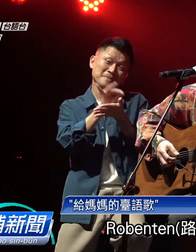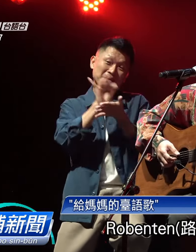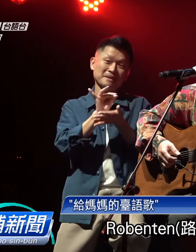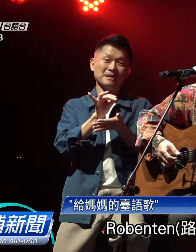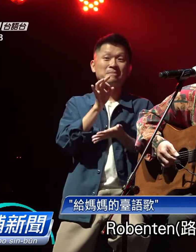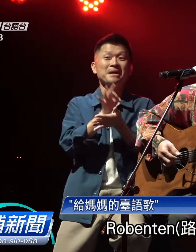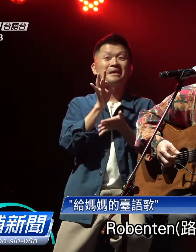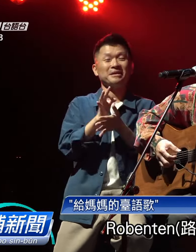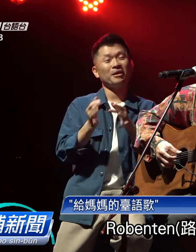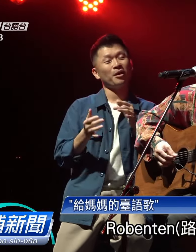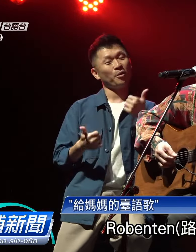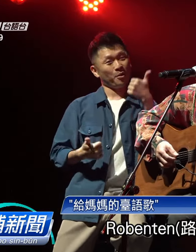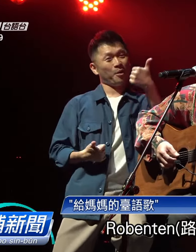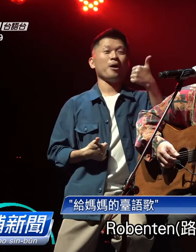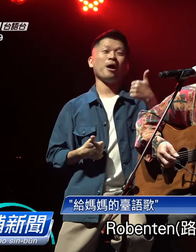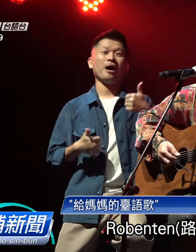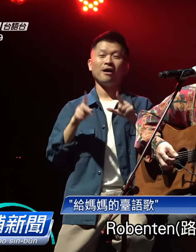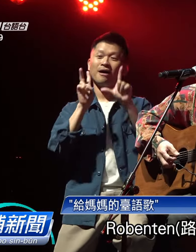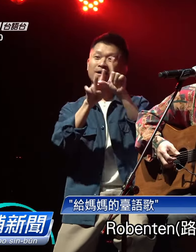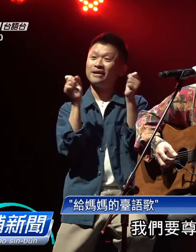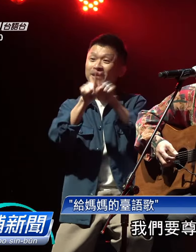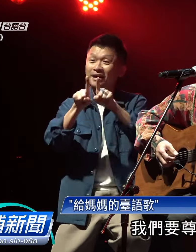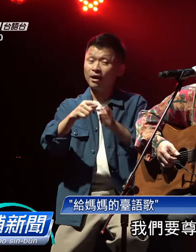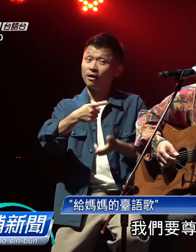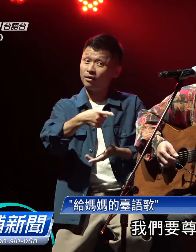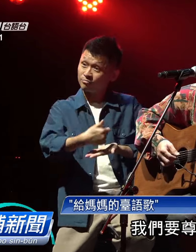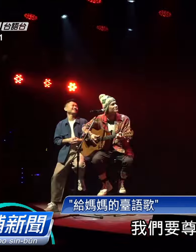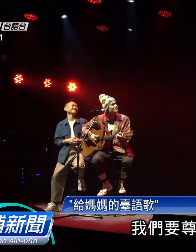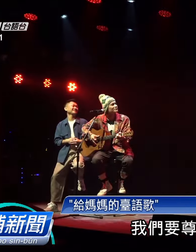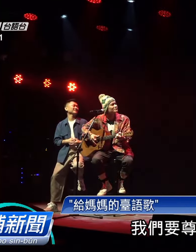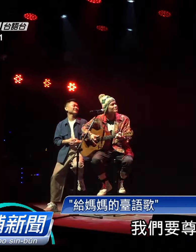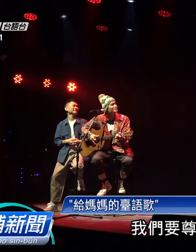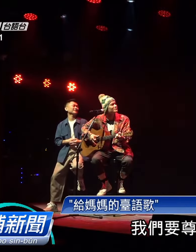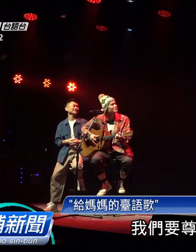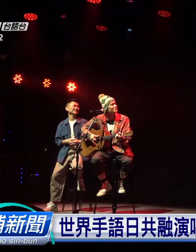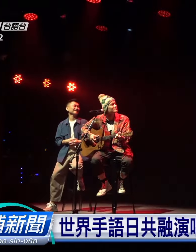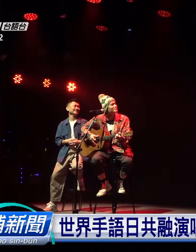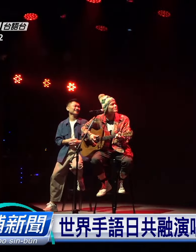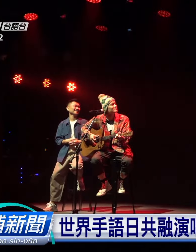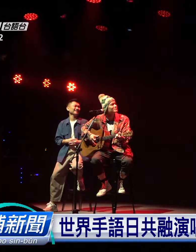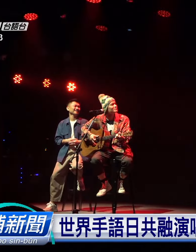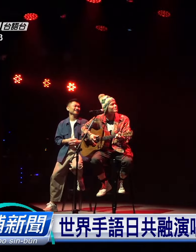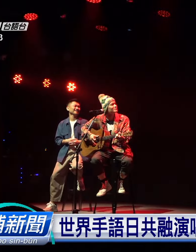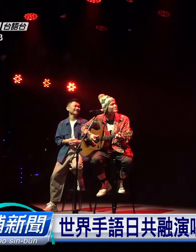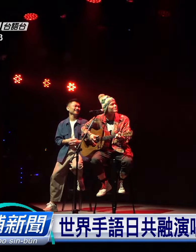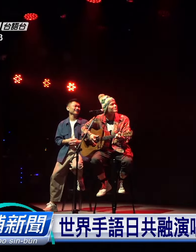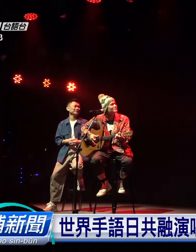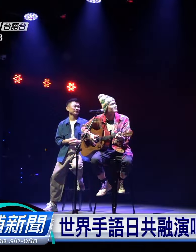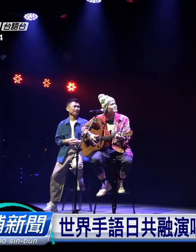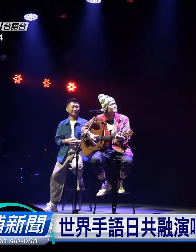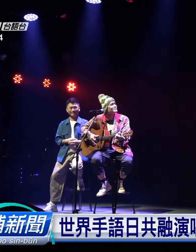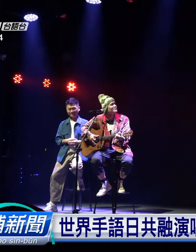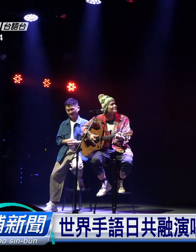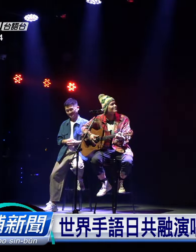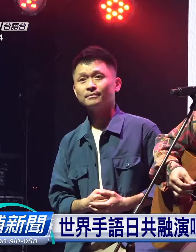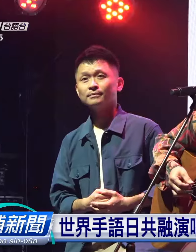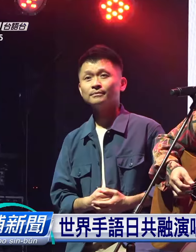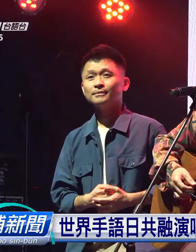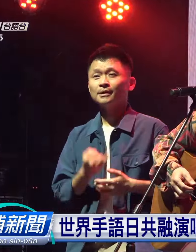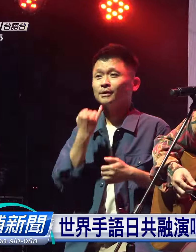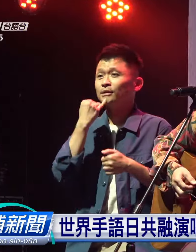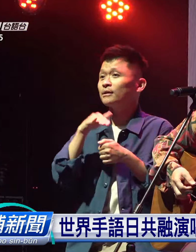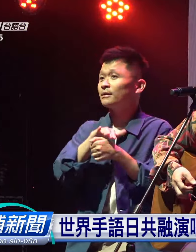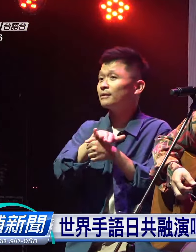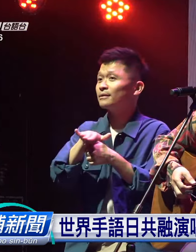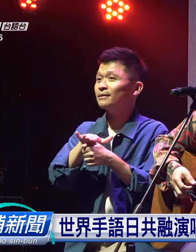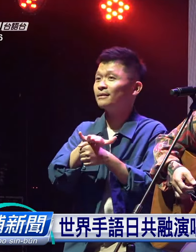摊就是个路味啊，咱得尊重伊的口味哦。 表演艺术者郭耀林用伊的母语台语，